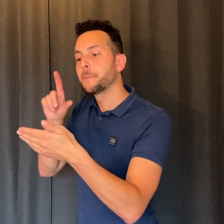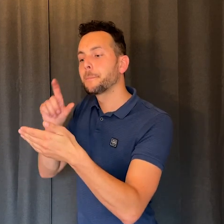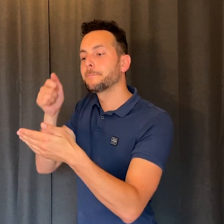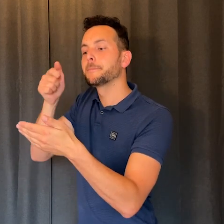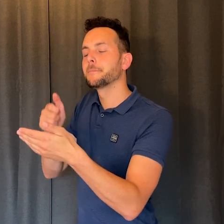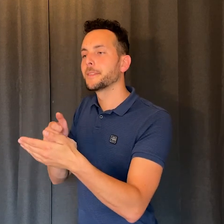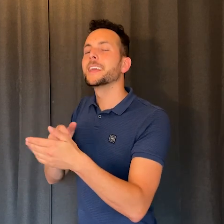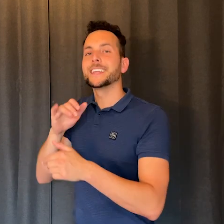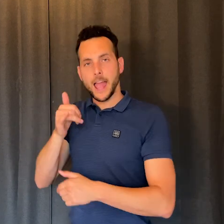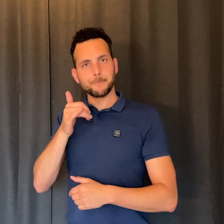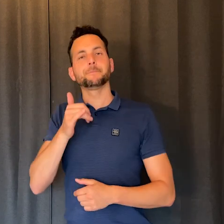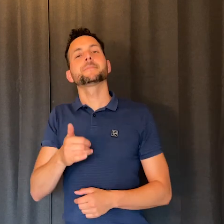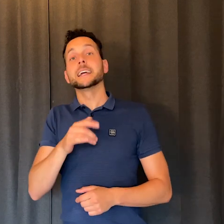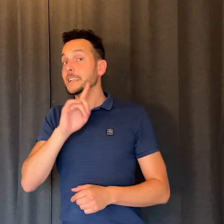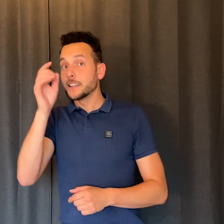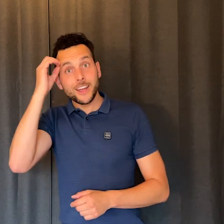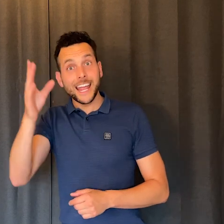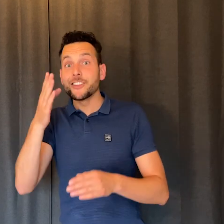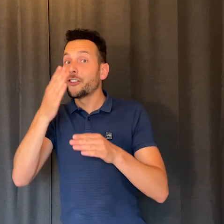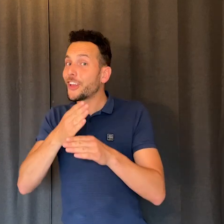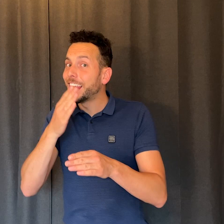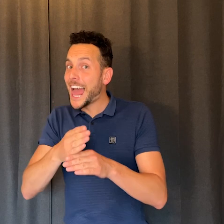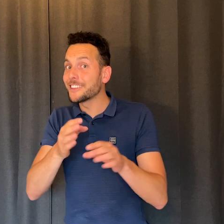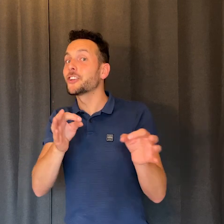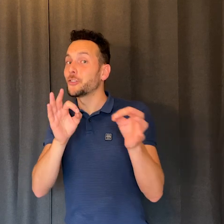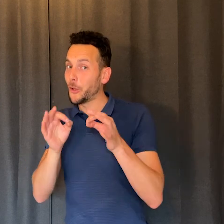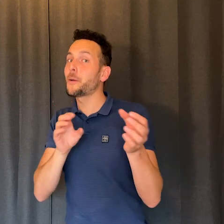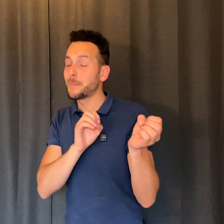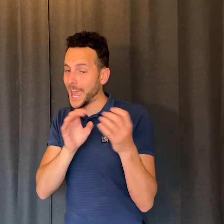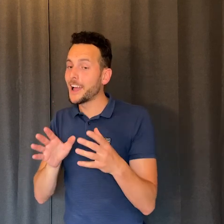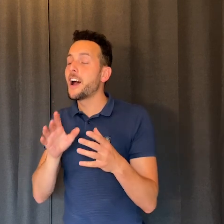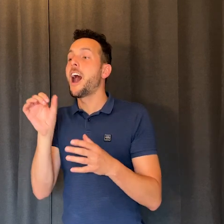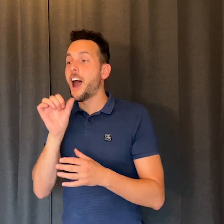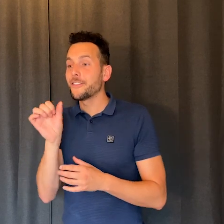hoor. Yeah. En niet vergeten te laten terug te brengen, want anders moet je betalen in snoepjes.